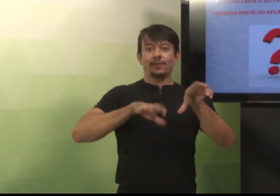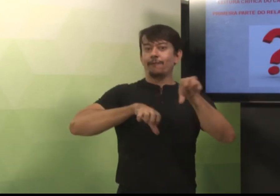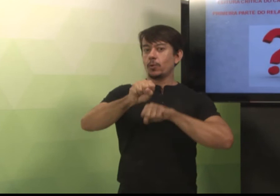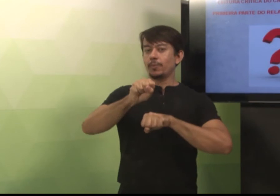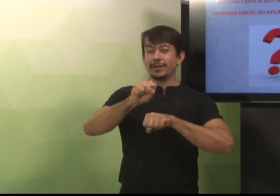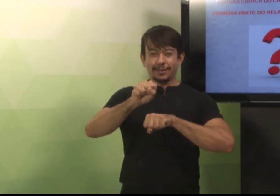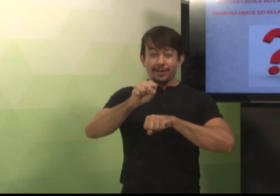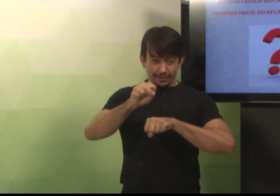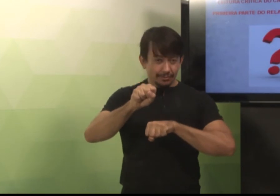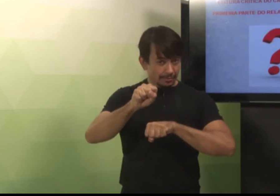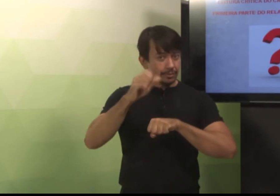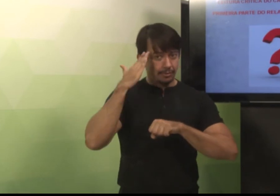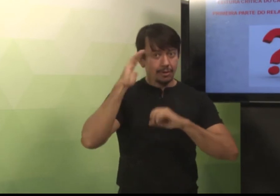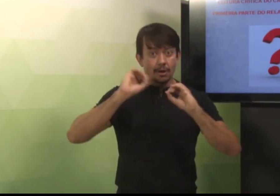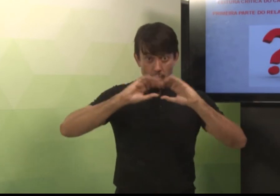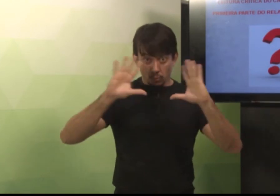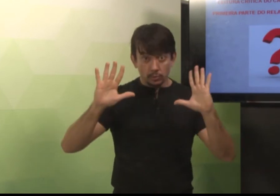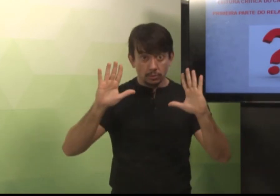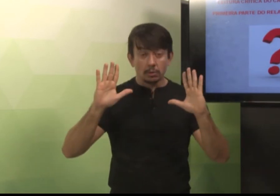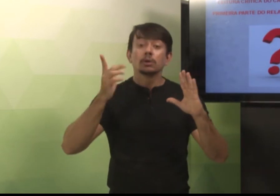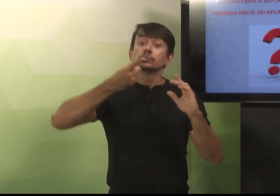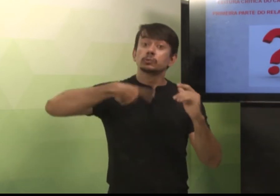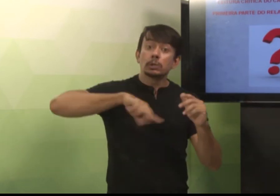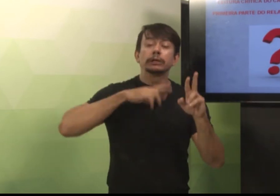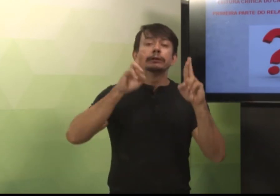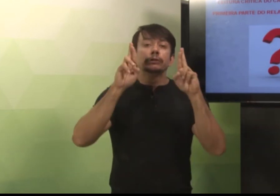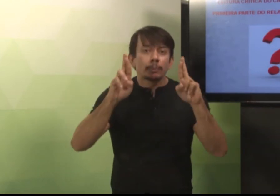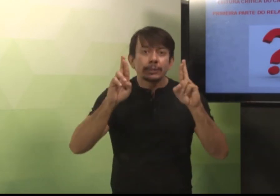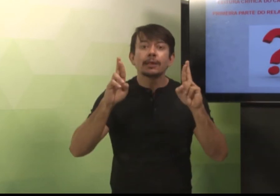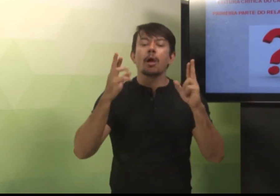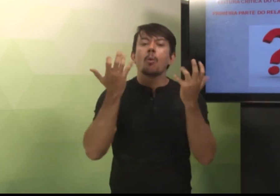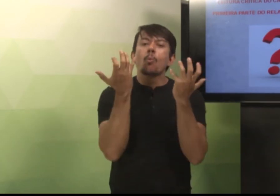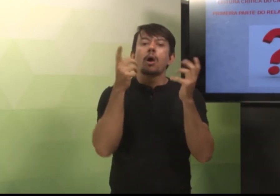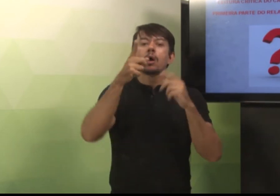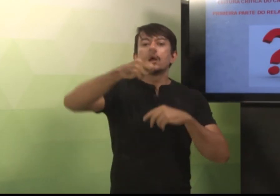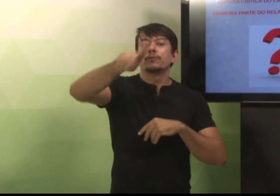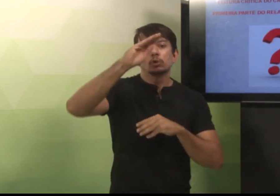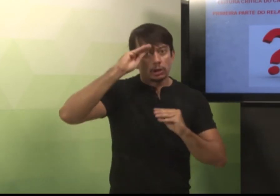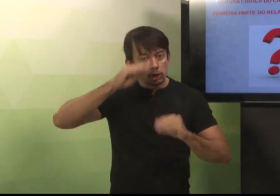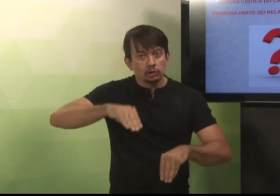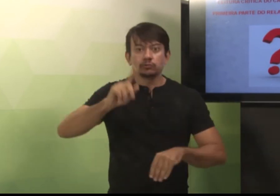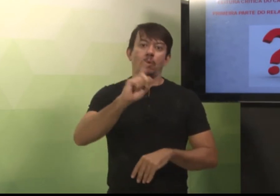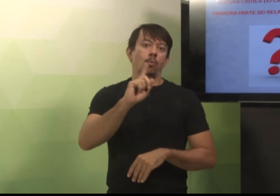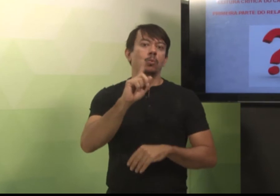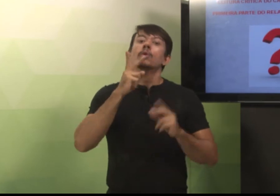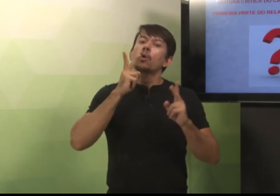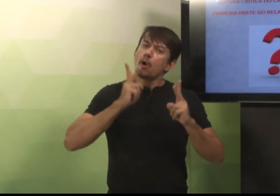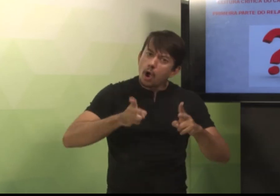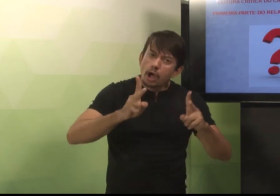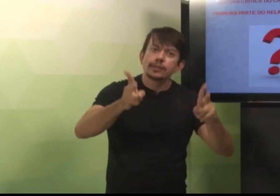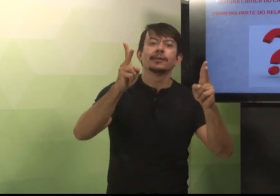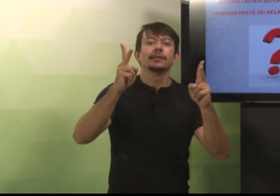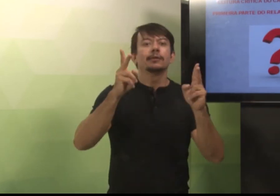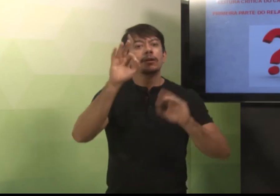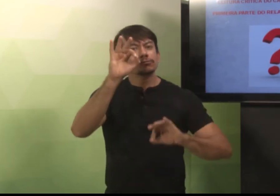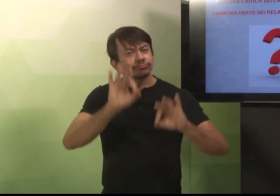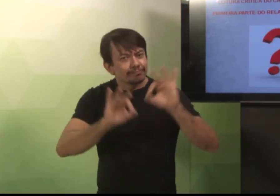para que você finalize e seja certificado com essa formação. Espero que vocês não desanimem,